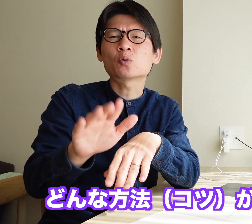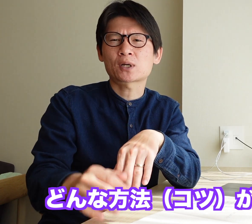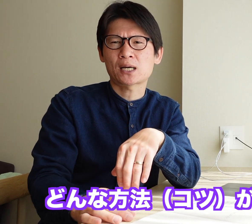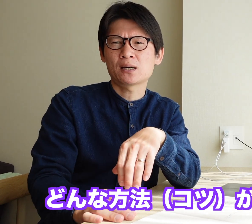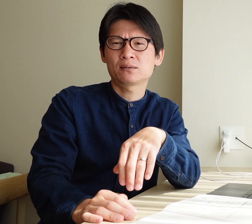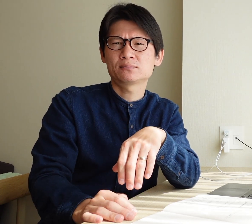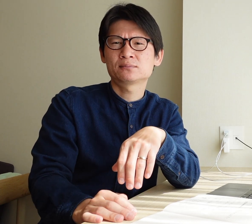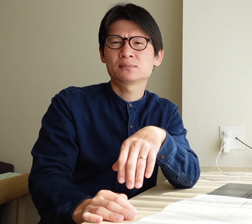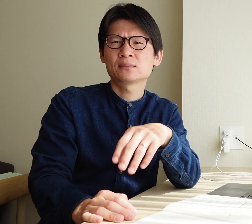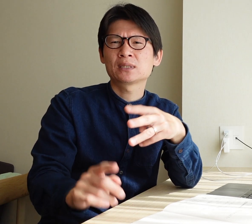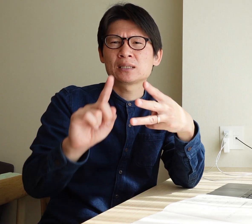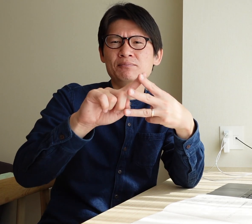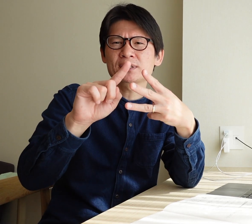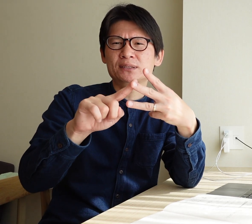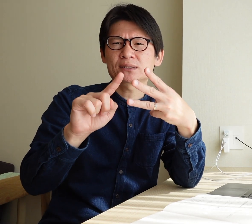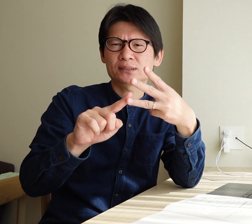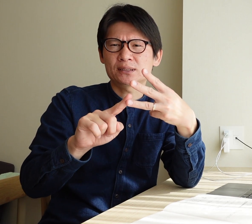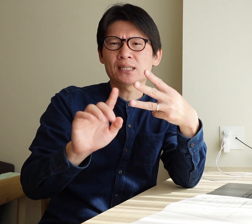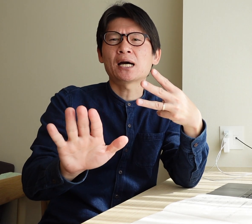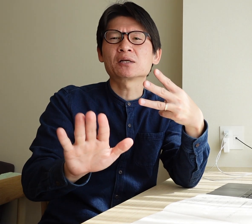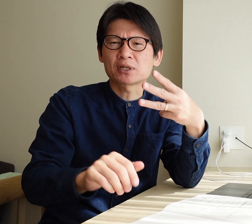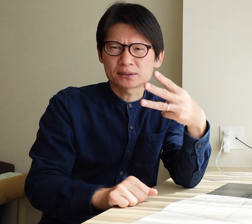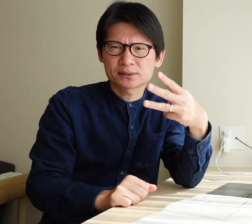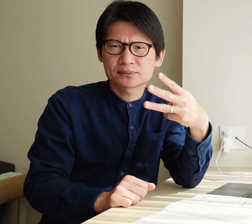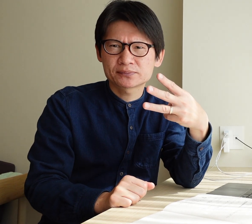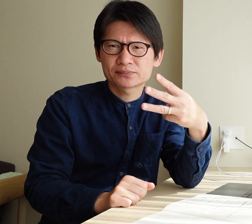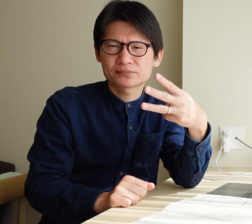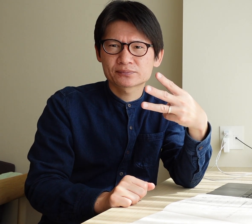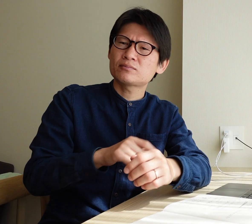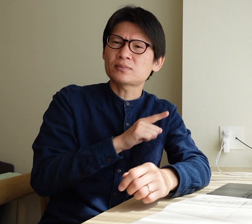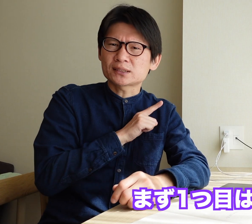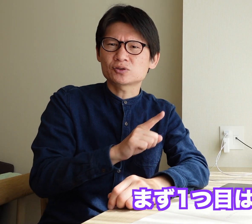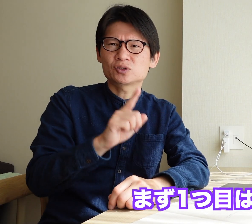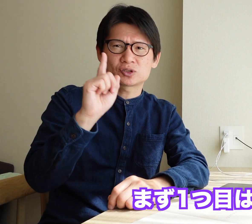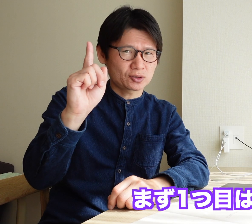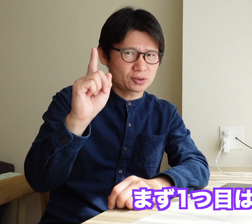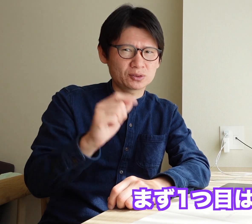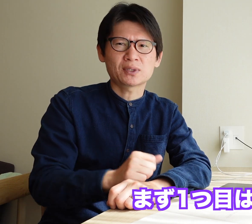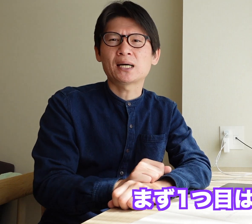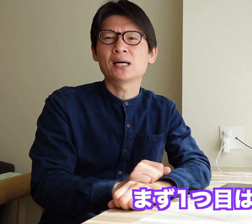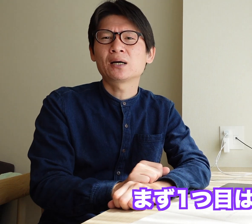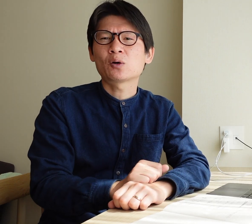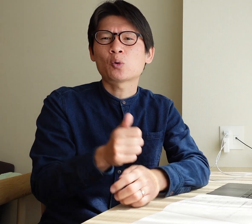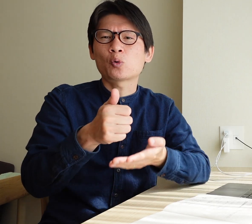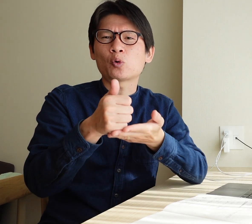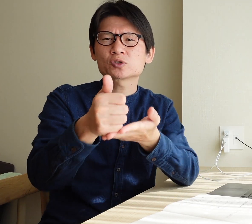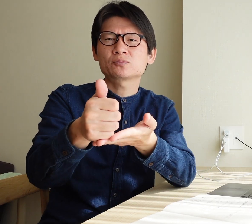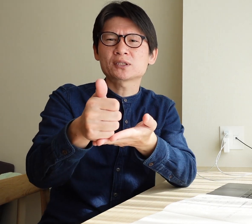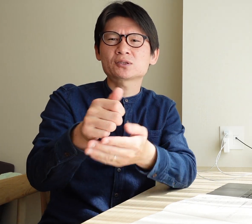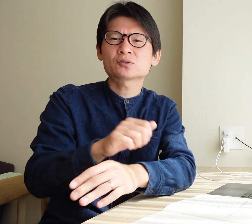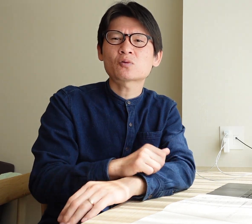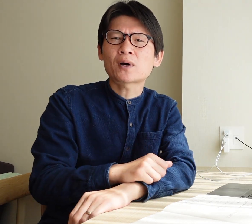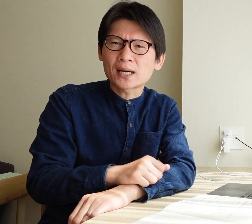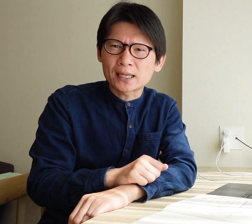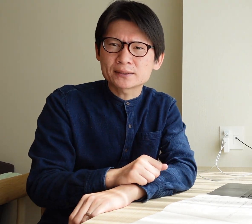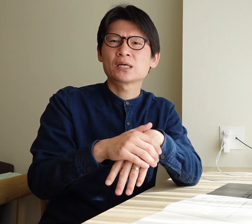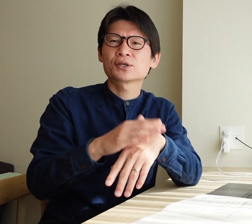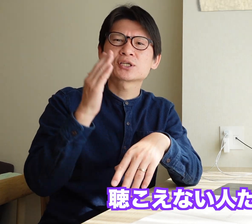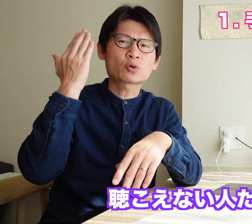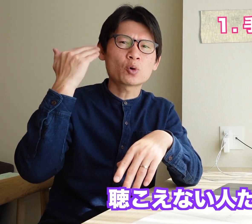か、3つあります。まず一つにはおすすめするのは、聞こえ